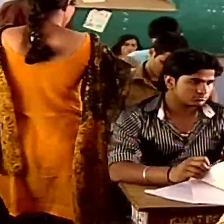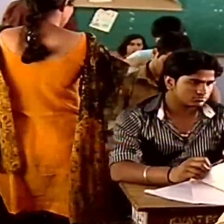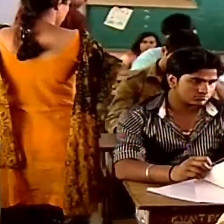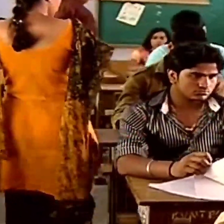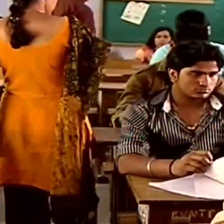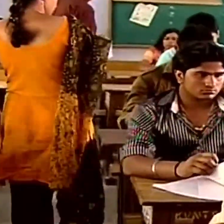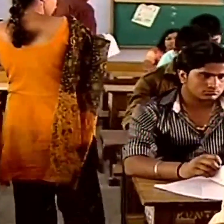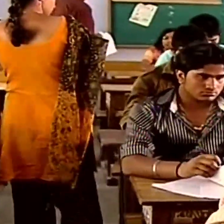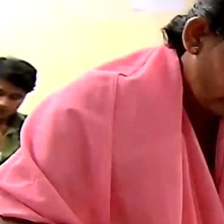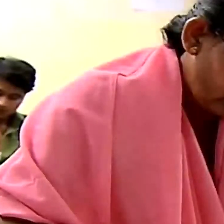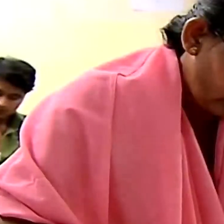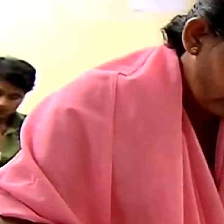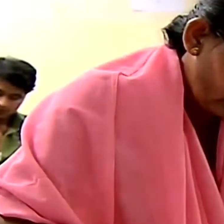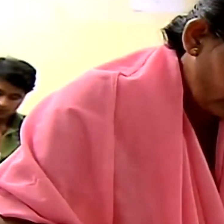बार ही क्यों मिलता